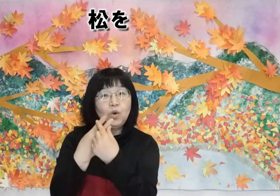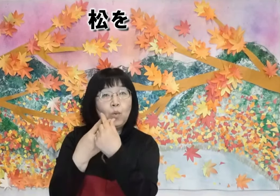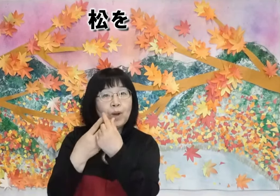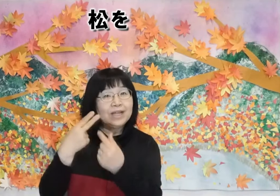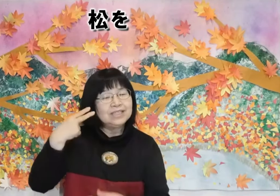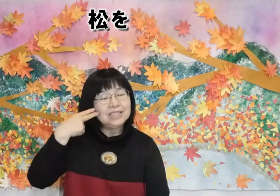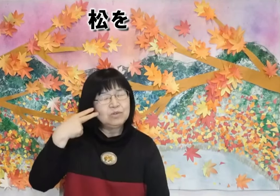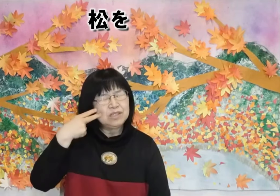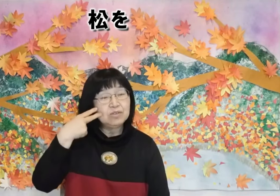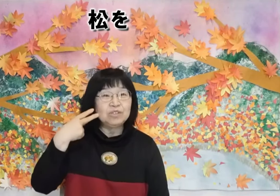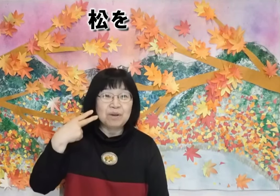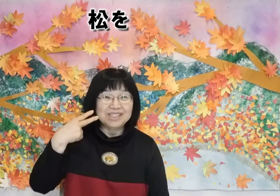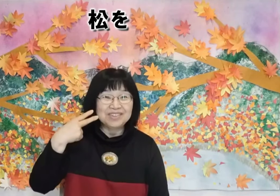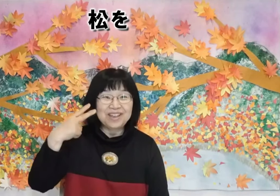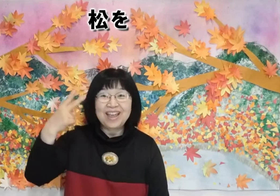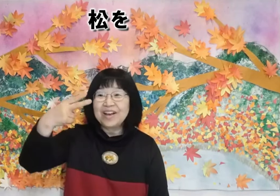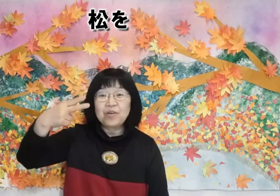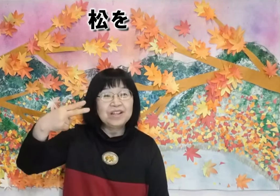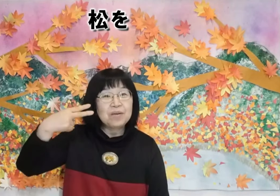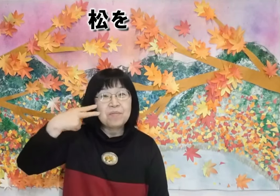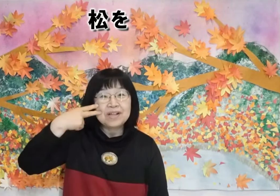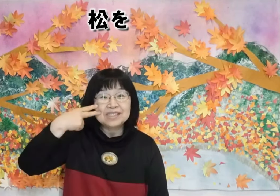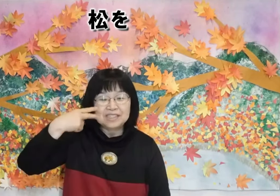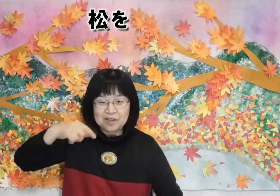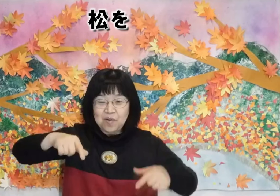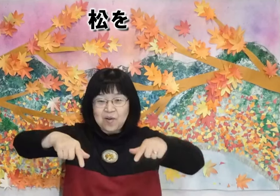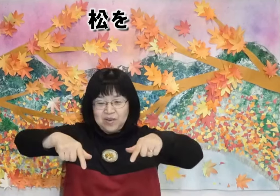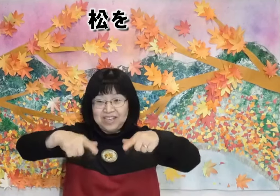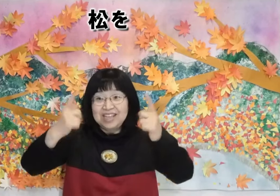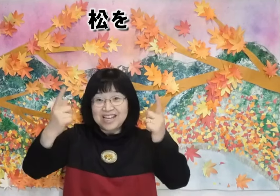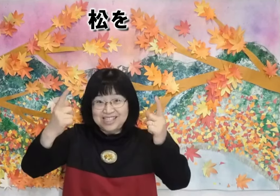本歯でチクチクしますので、これで松の木です。